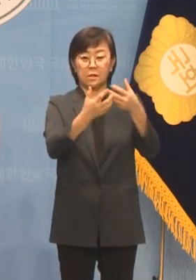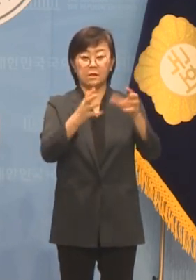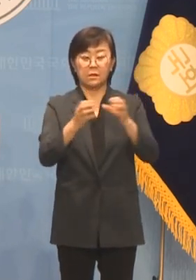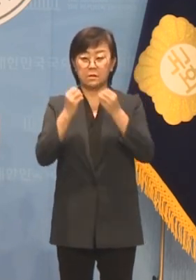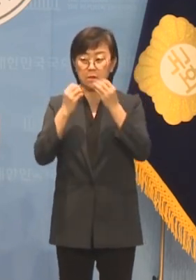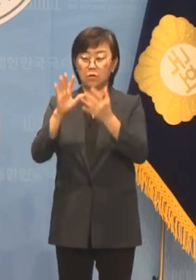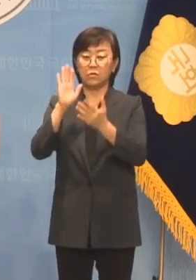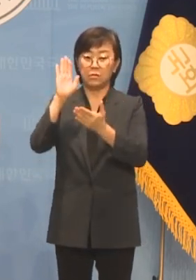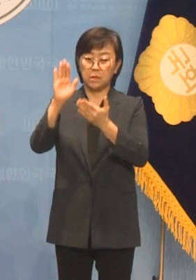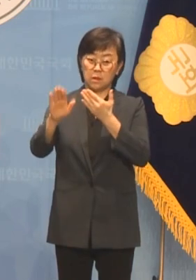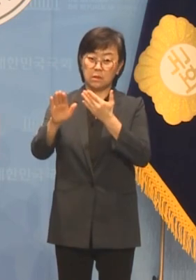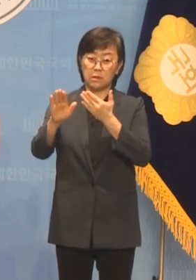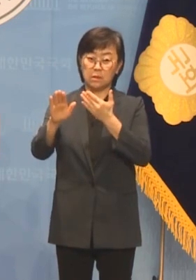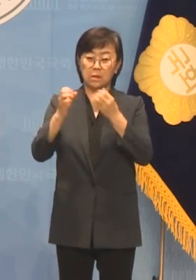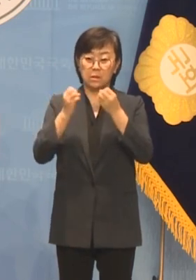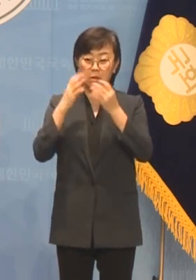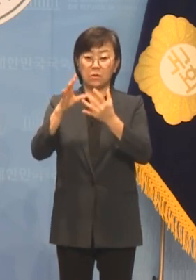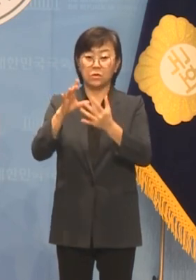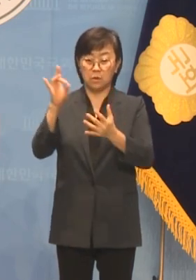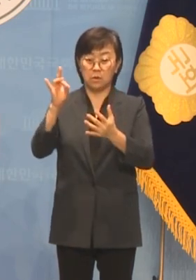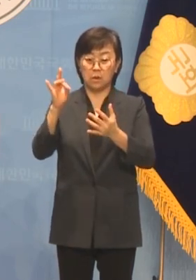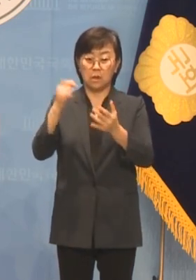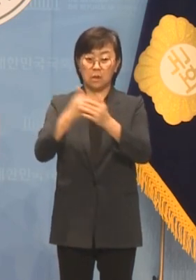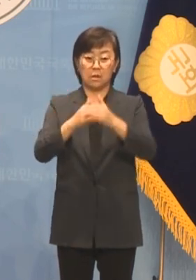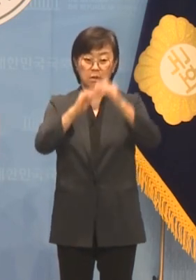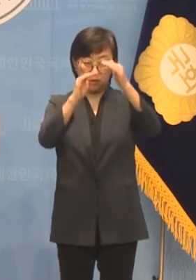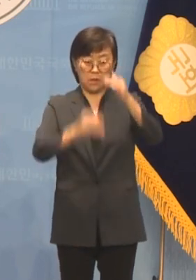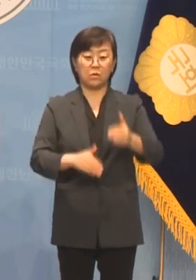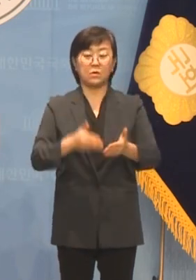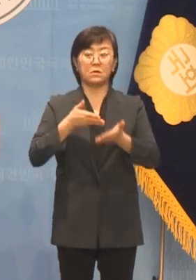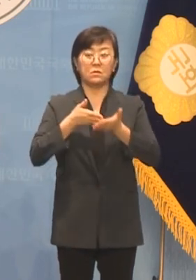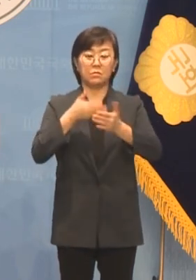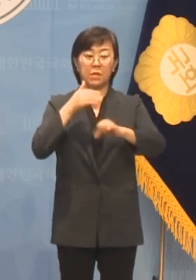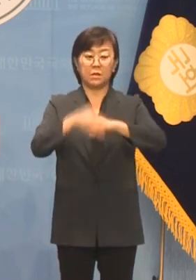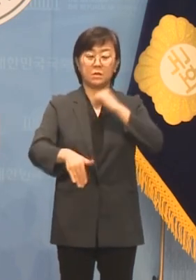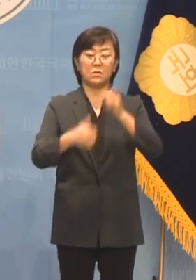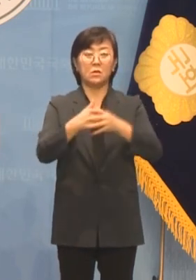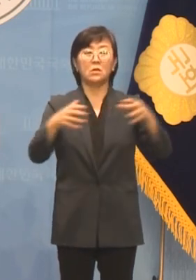새로운 미래, 새로운 선택에게 다음과 같은 방식으로